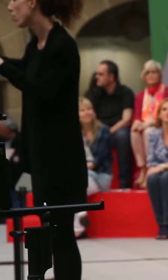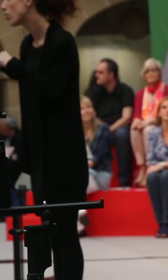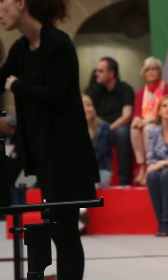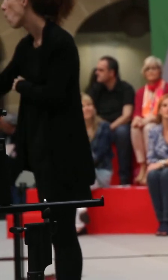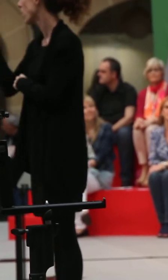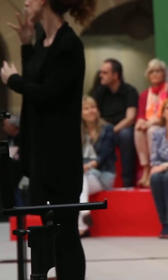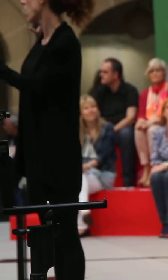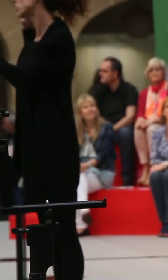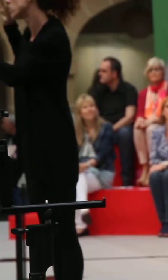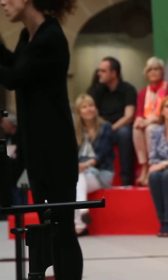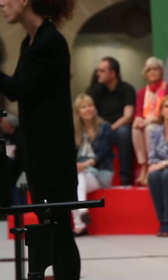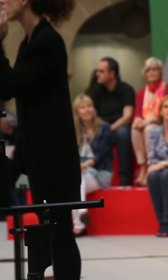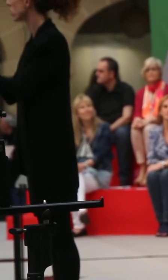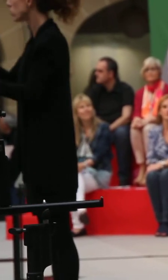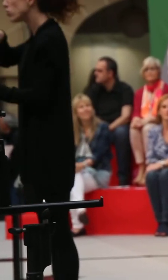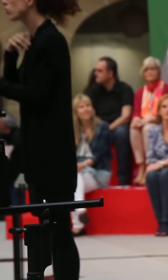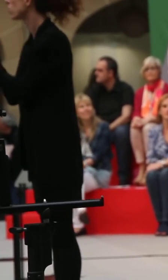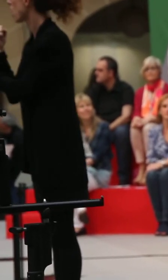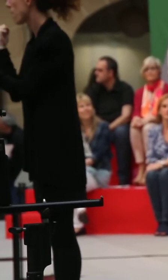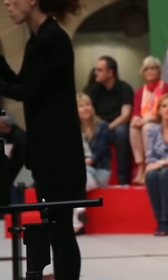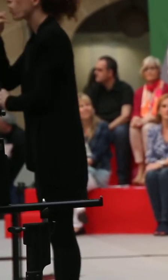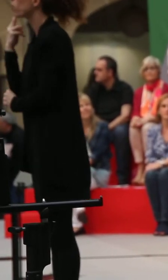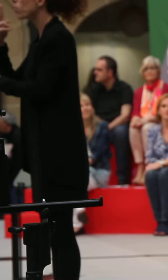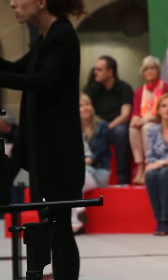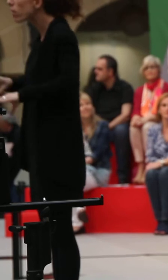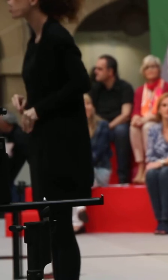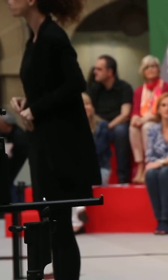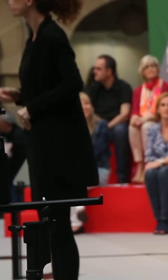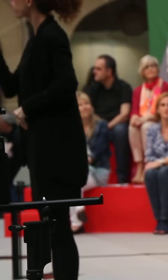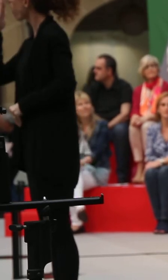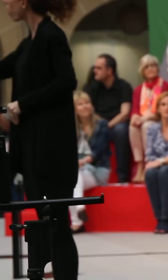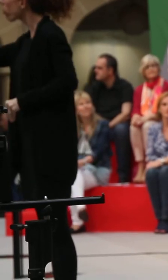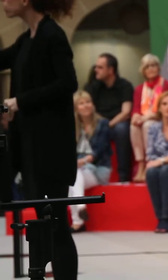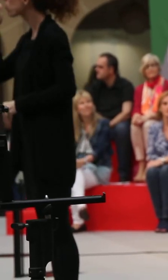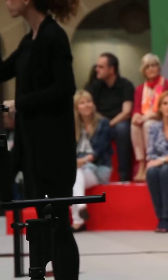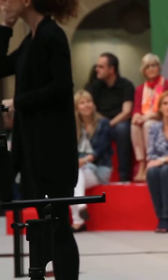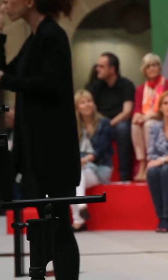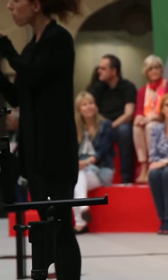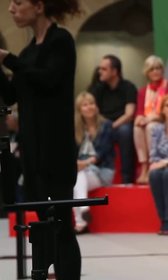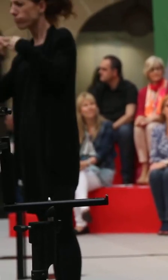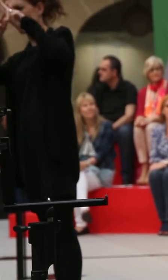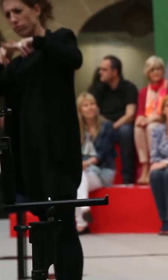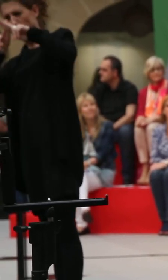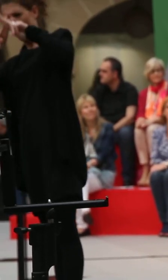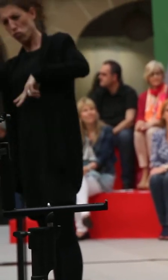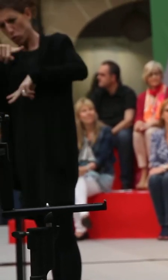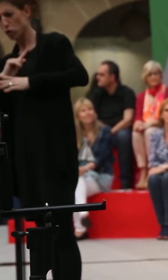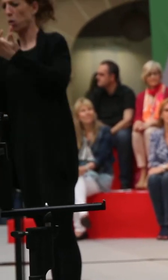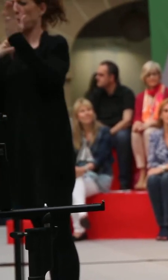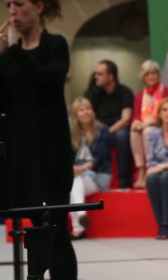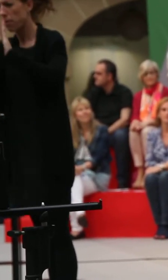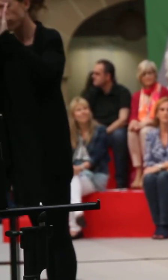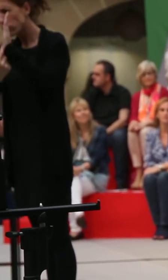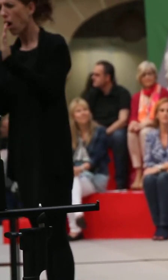4 años. Un trabajo comprometido, evaluado por nuestros vecinos y vecinas y basado en hechos, acciones, en programas,